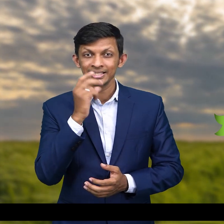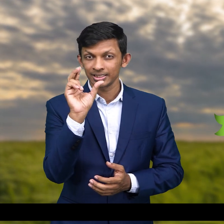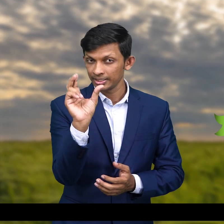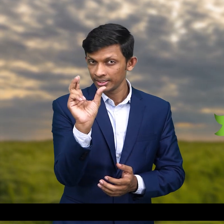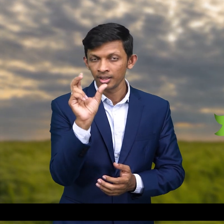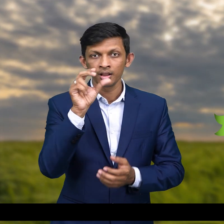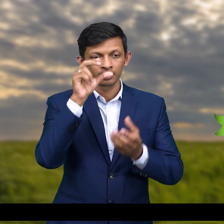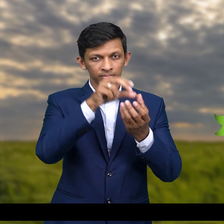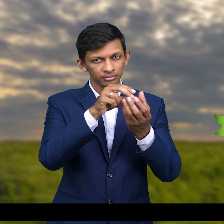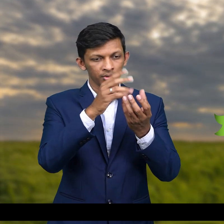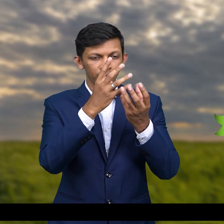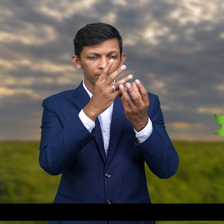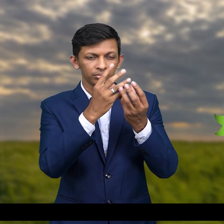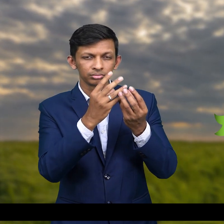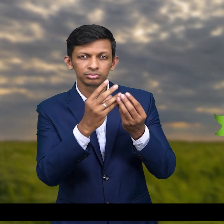वितळणे,